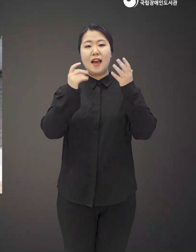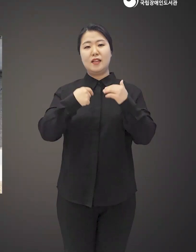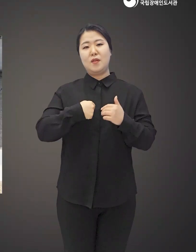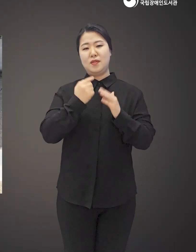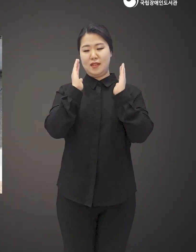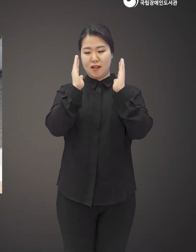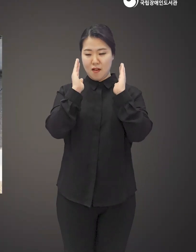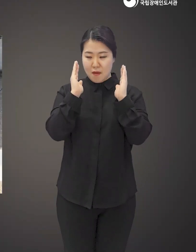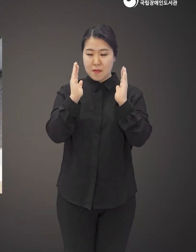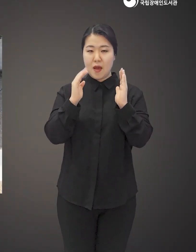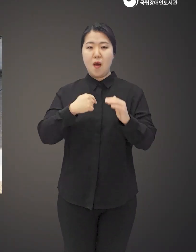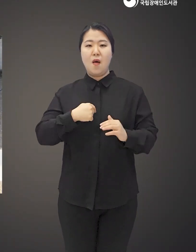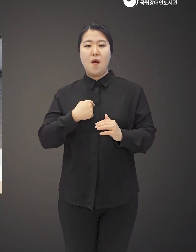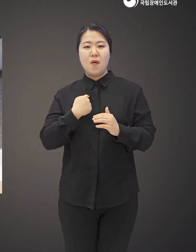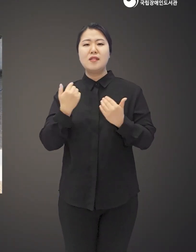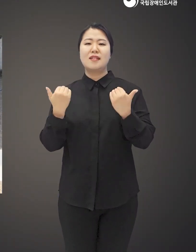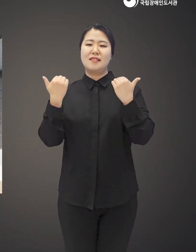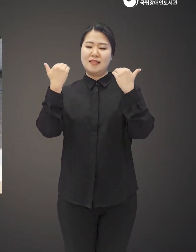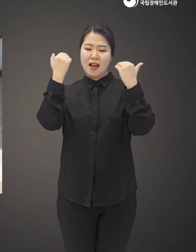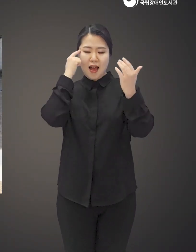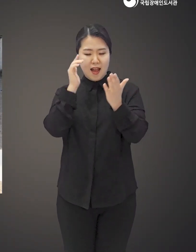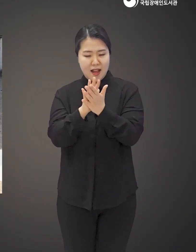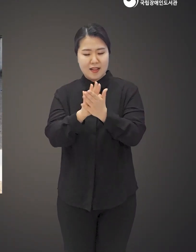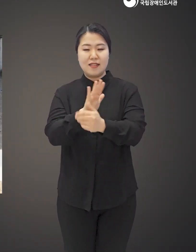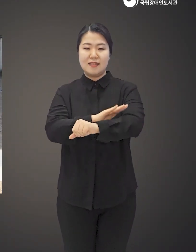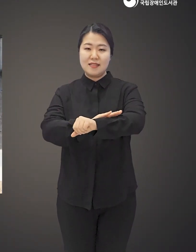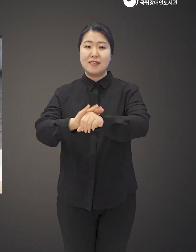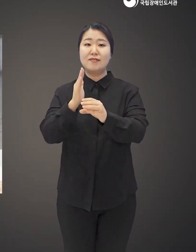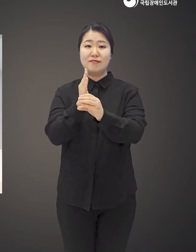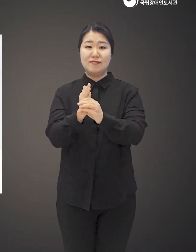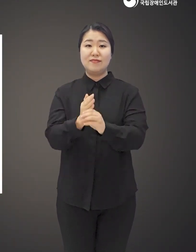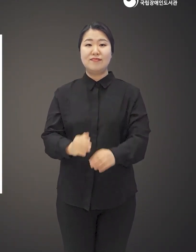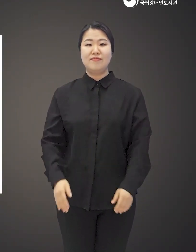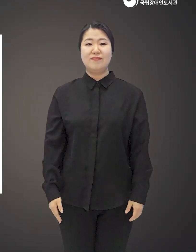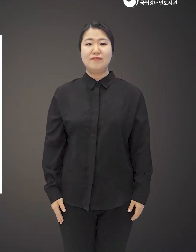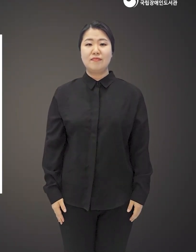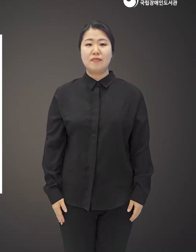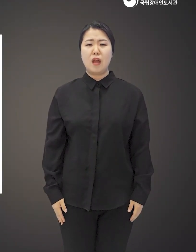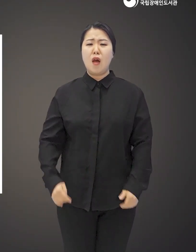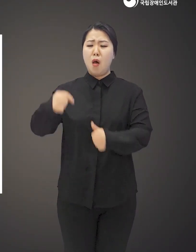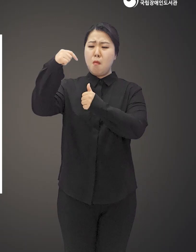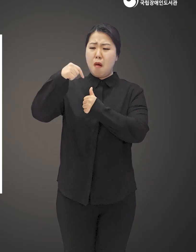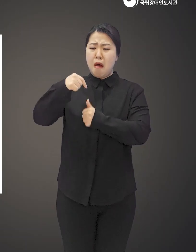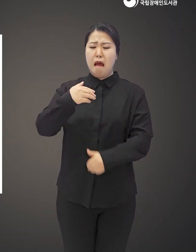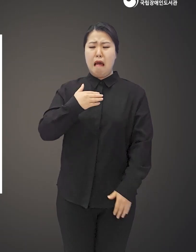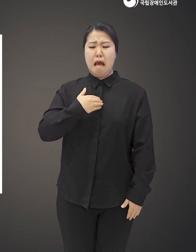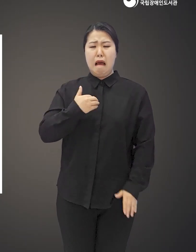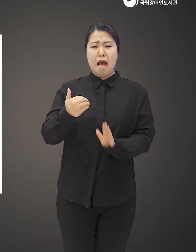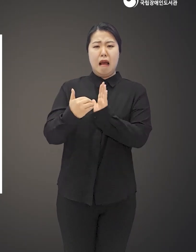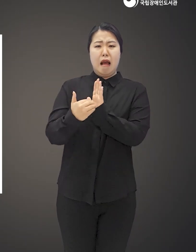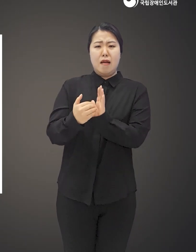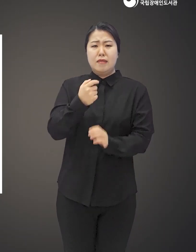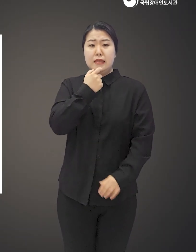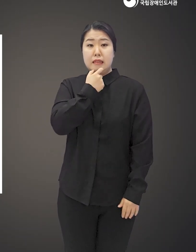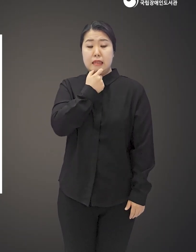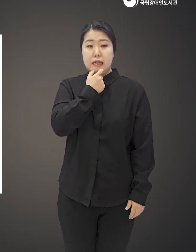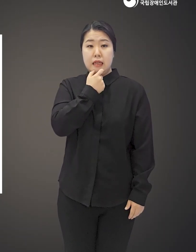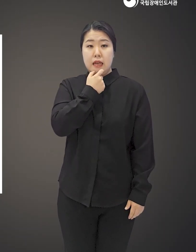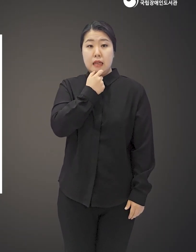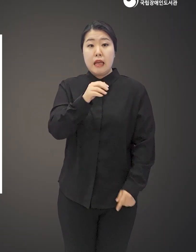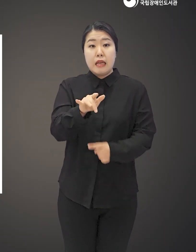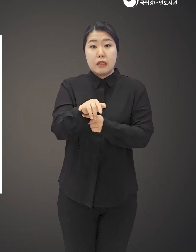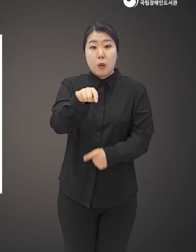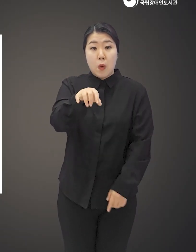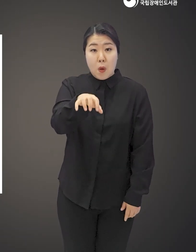아이들은 스스로 배우고 스스로 잘하고 있었다. 누가 시키면 하기 싫은데 여기에서는